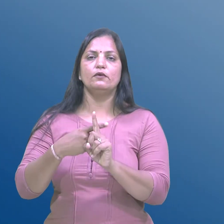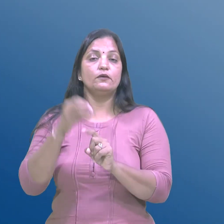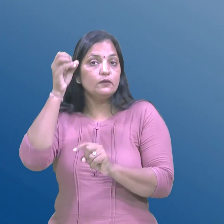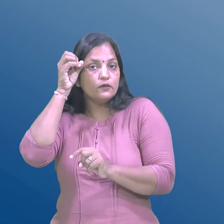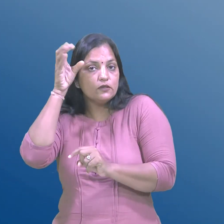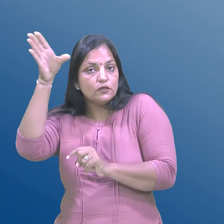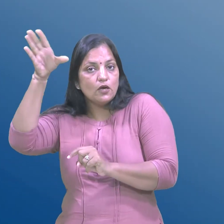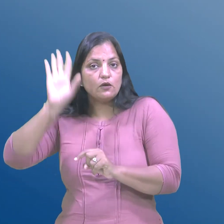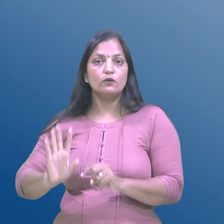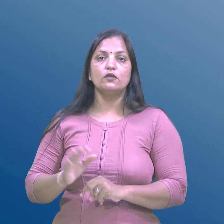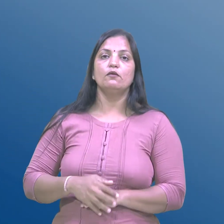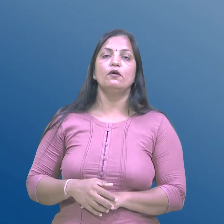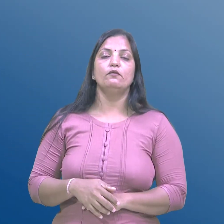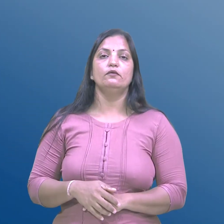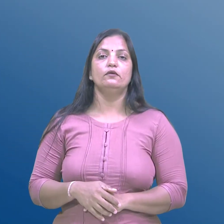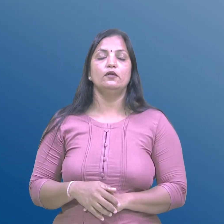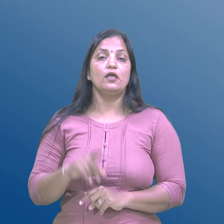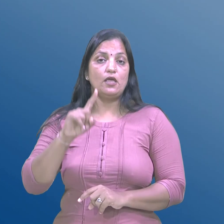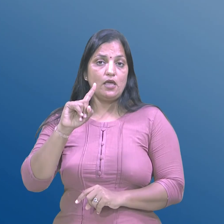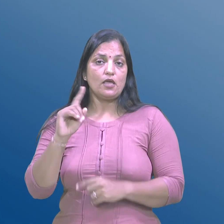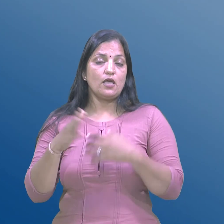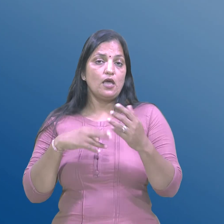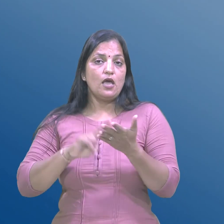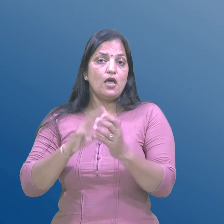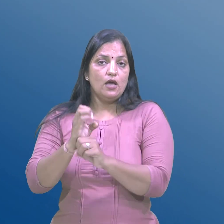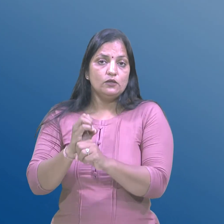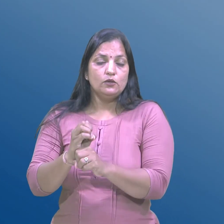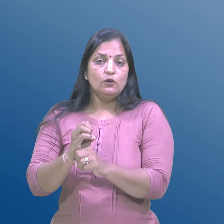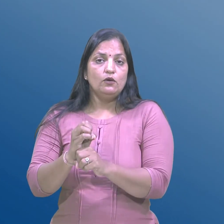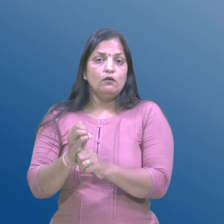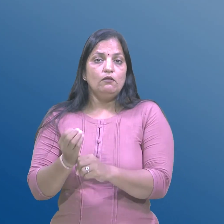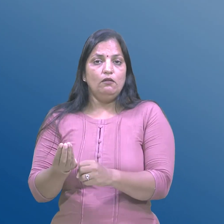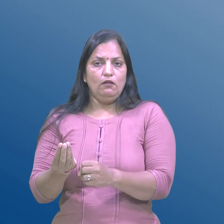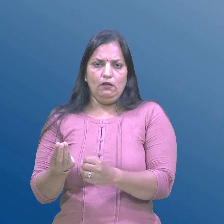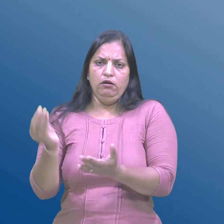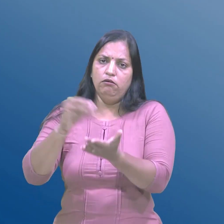કેળવવા એક કે વધારે સત્તામંડળોને અધિકૃત કરશે.